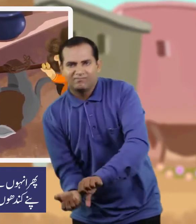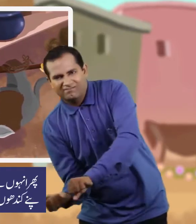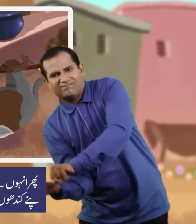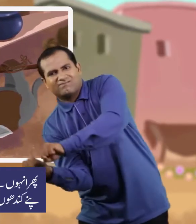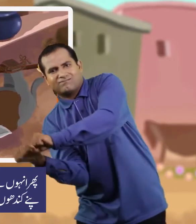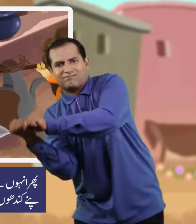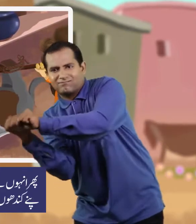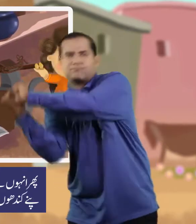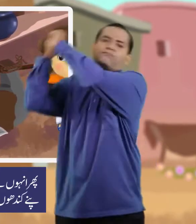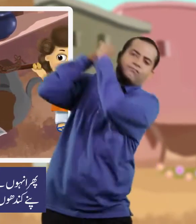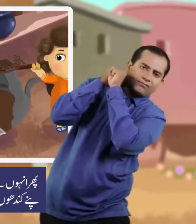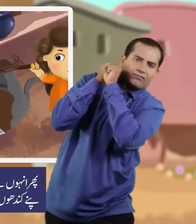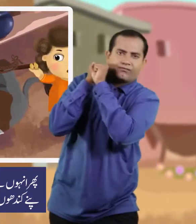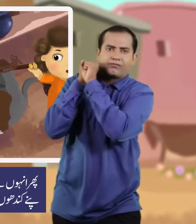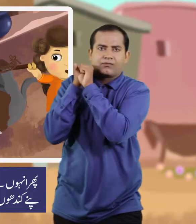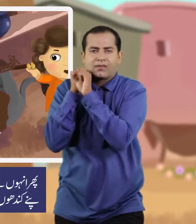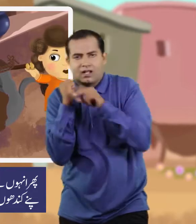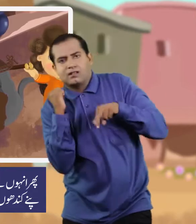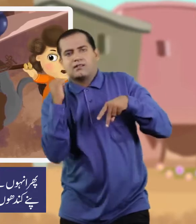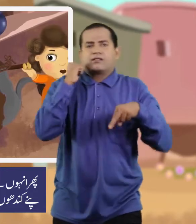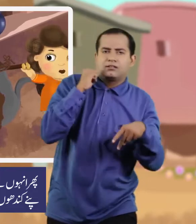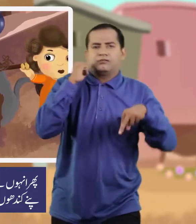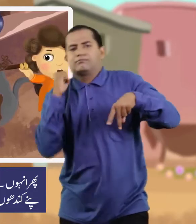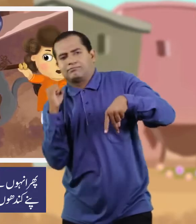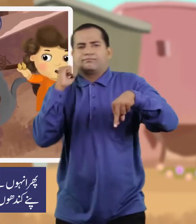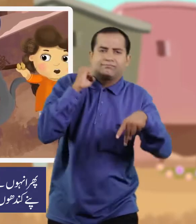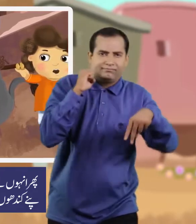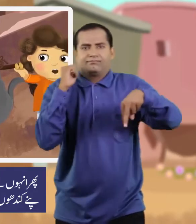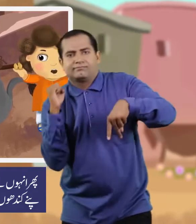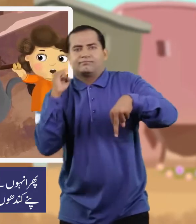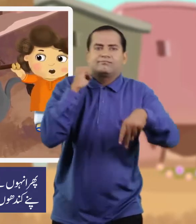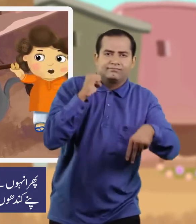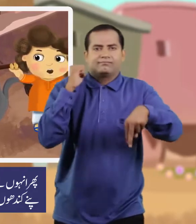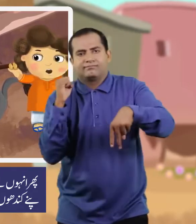टुकडे और घदे को उठाया और अपने कंधों पर रख कर चल पड़े.